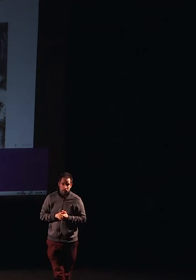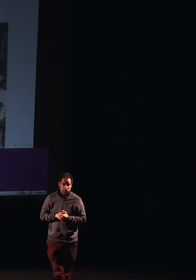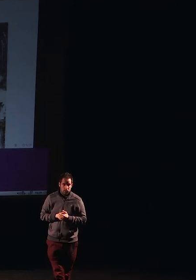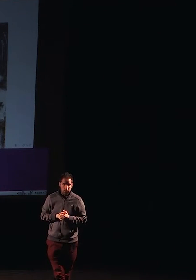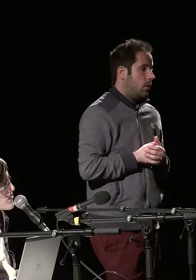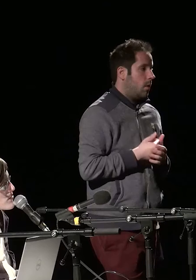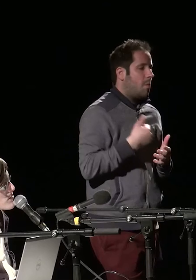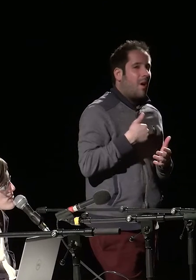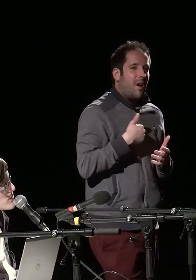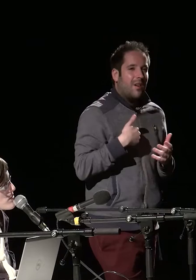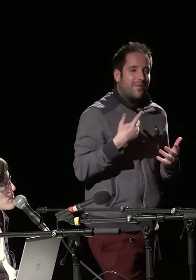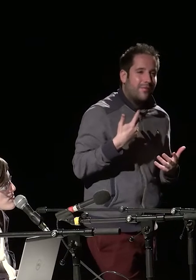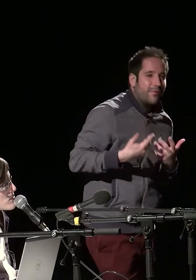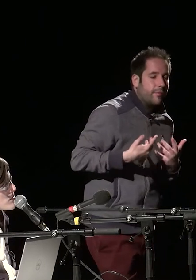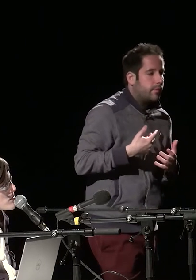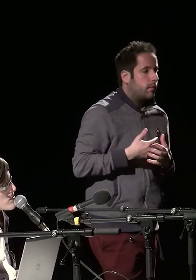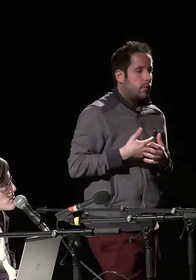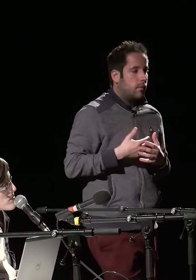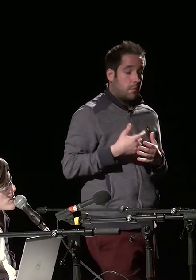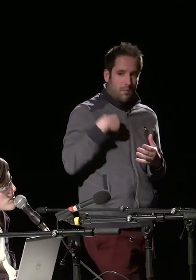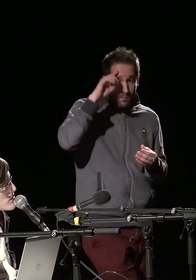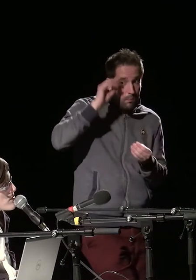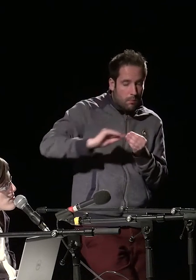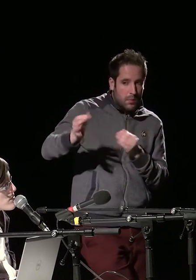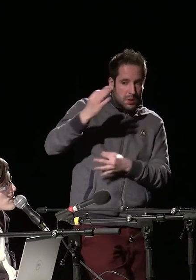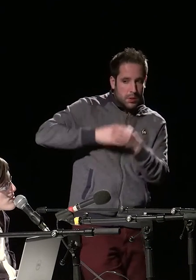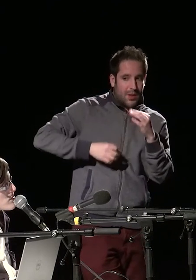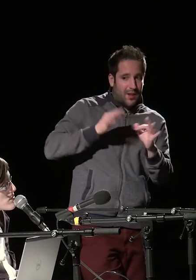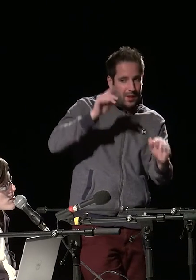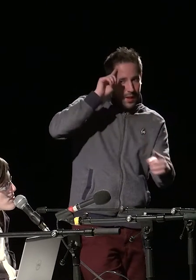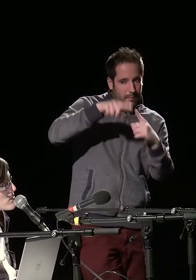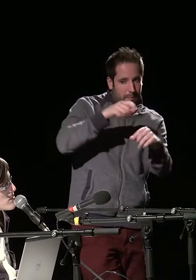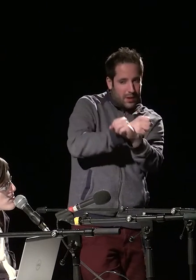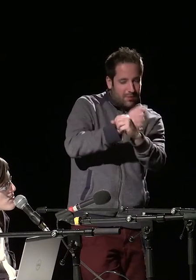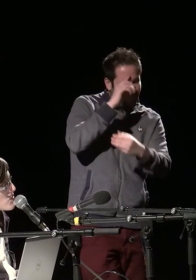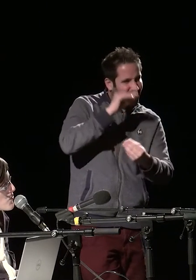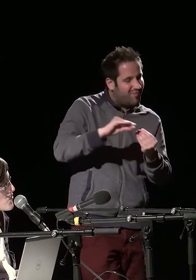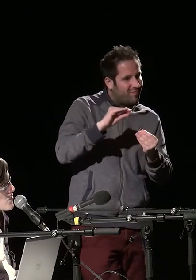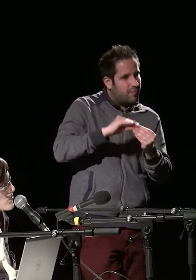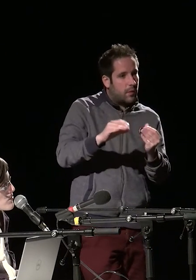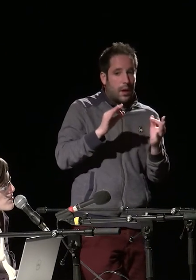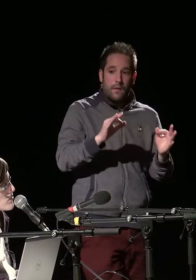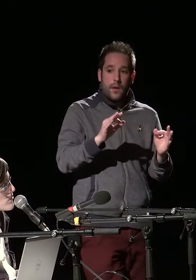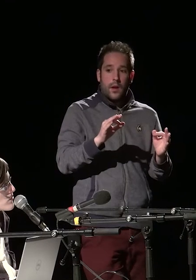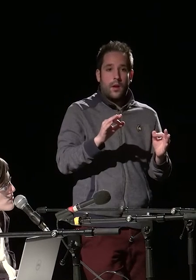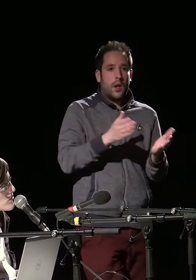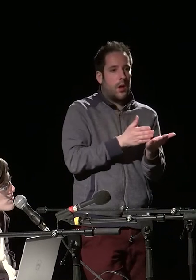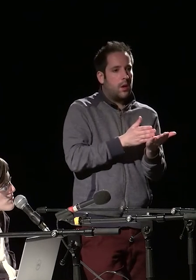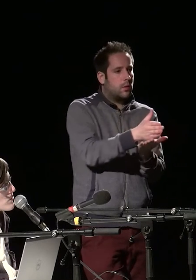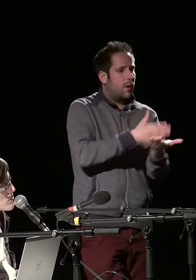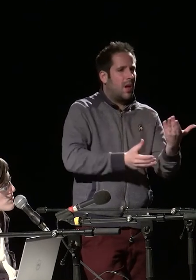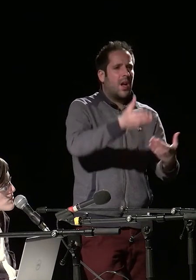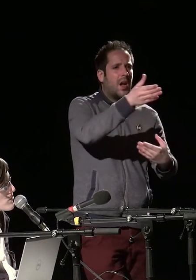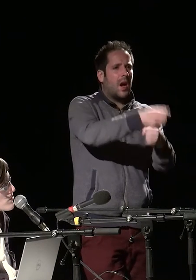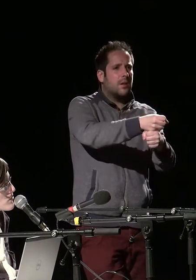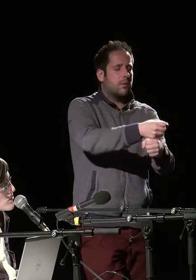En fait, ce qui me, donc, qui m'interroge beaucoup, c'est la création de sens, en fait.